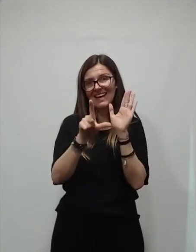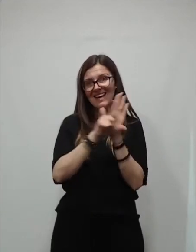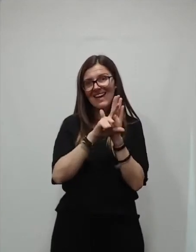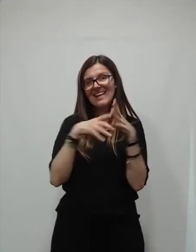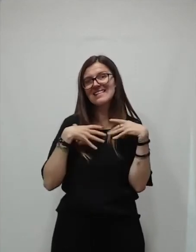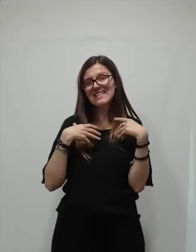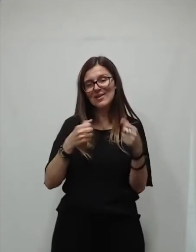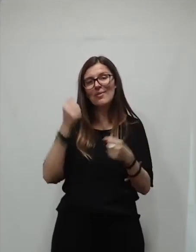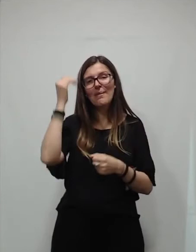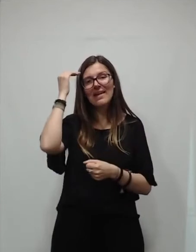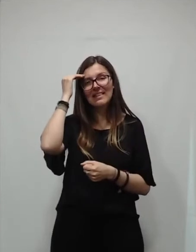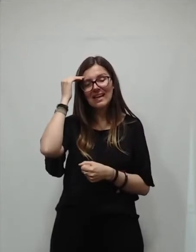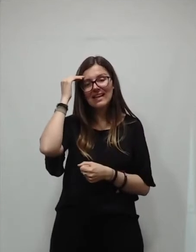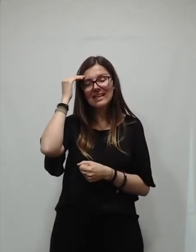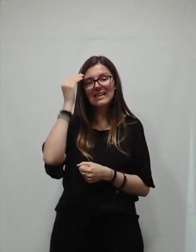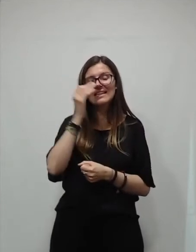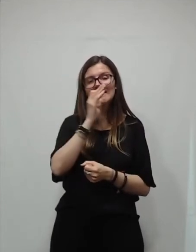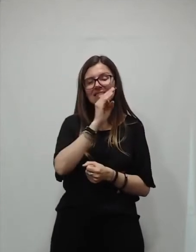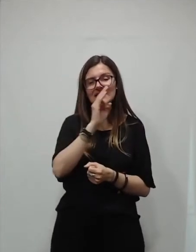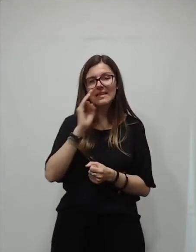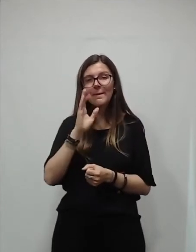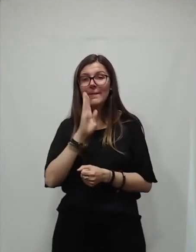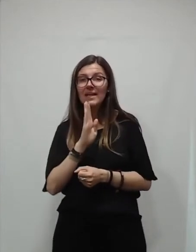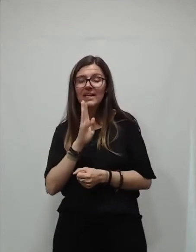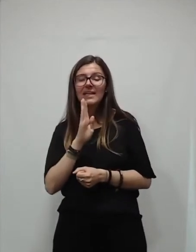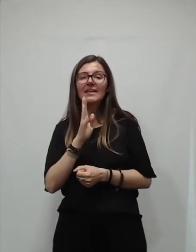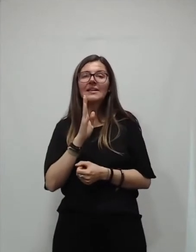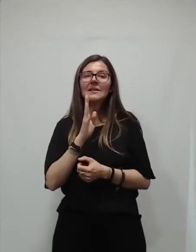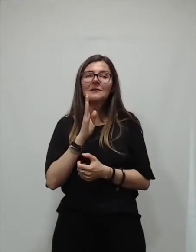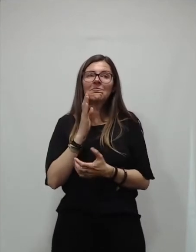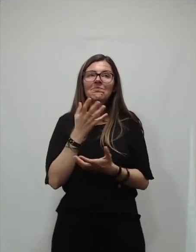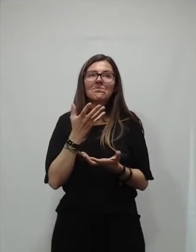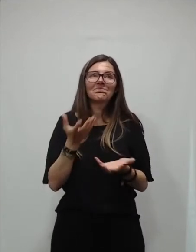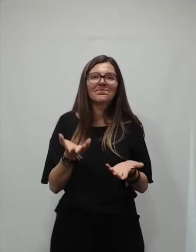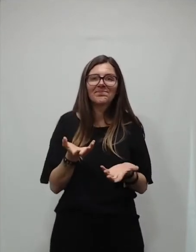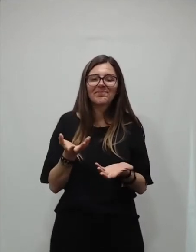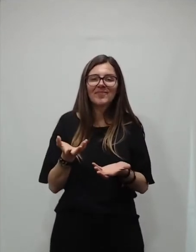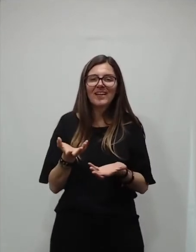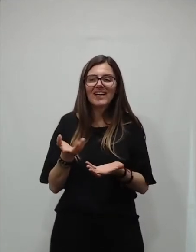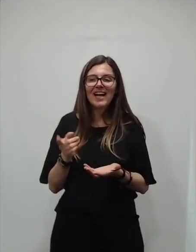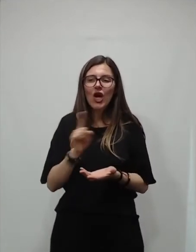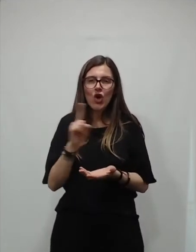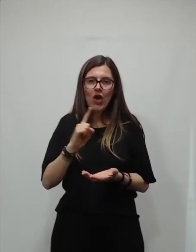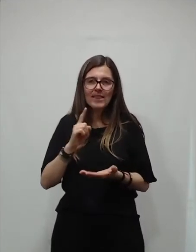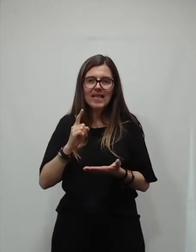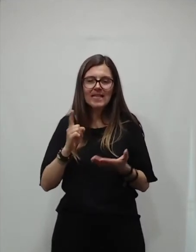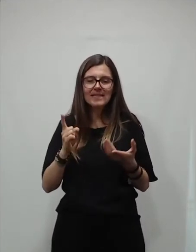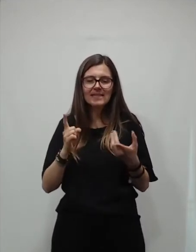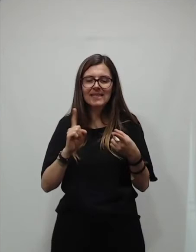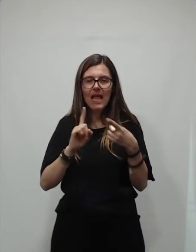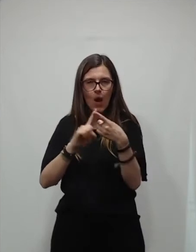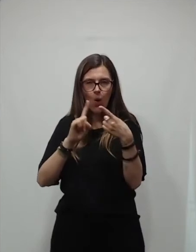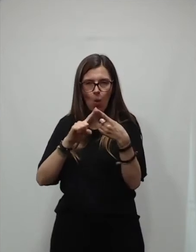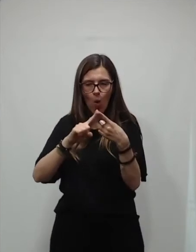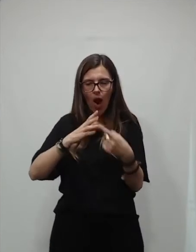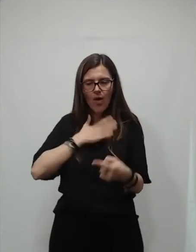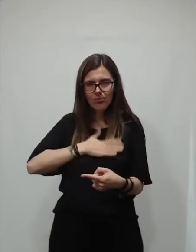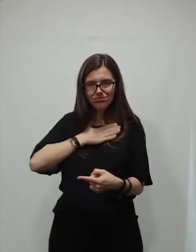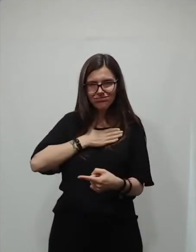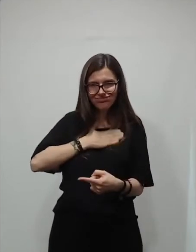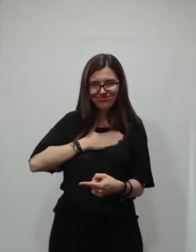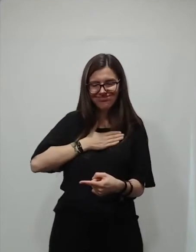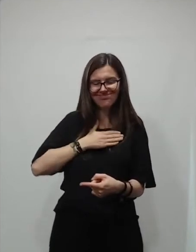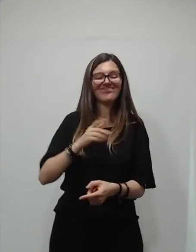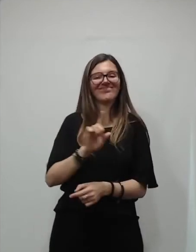el CPP no necesariamente es una reforma, digamos, armónica, porque hay que recordar que a pesar de que la Ley de Salud Mental